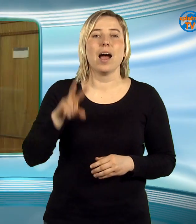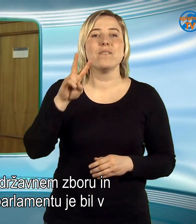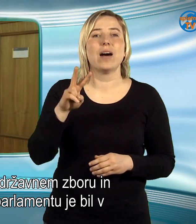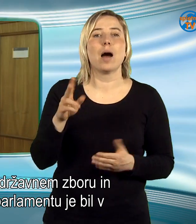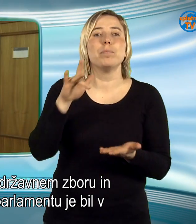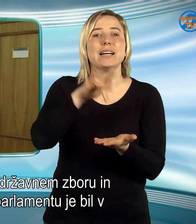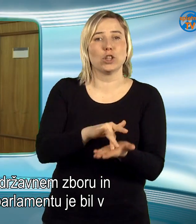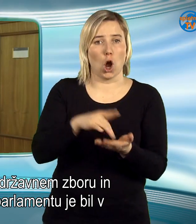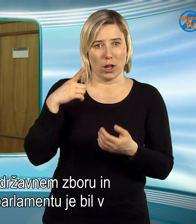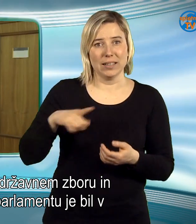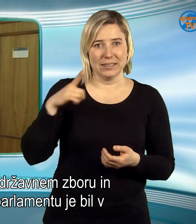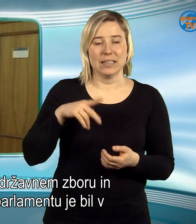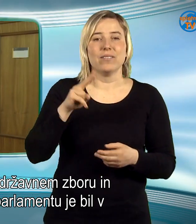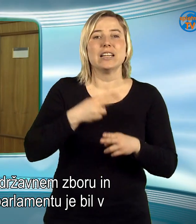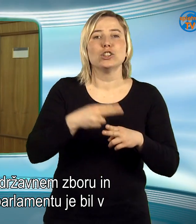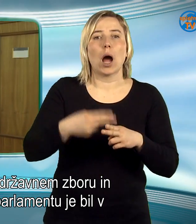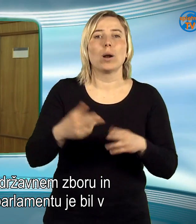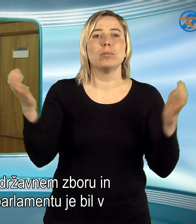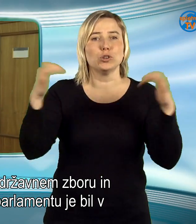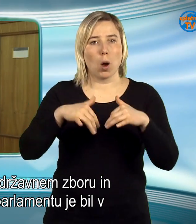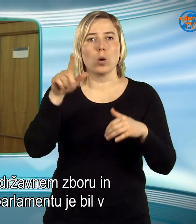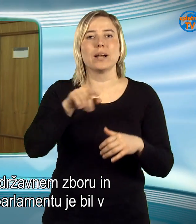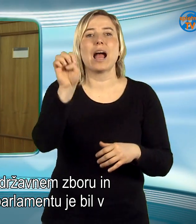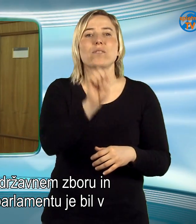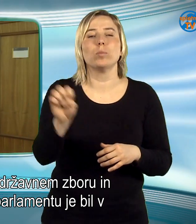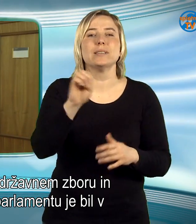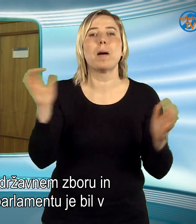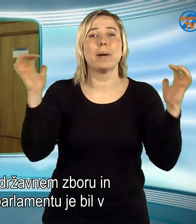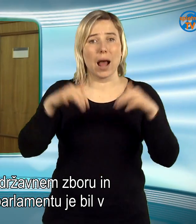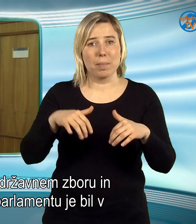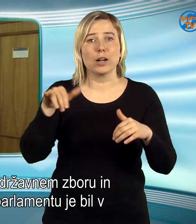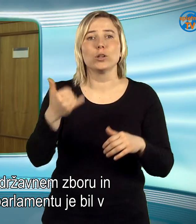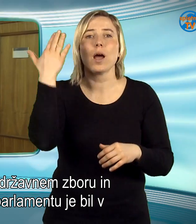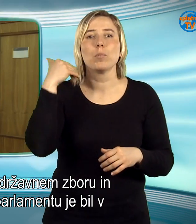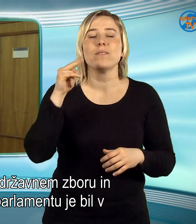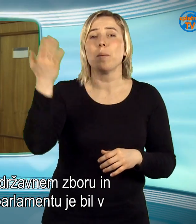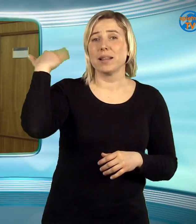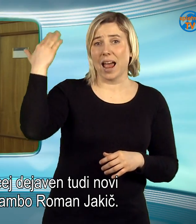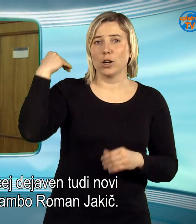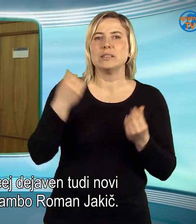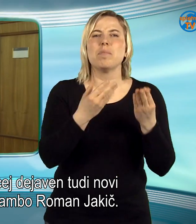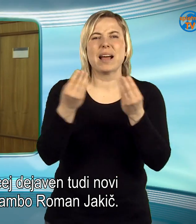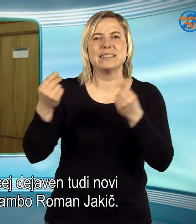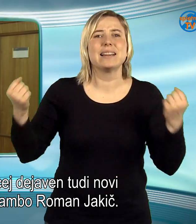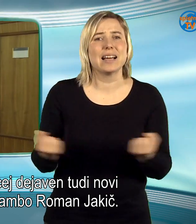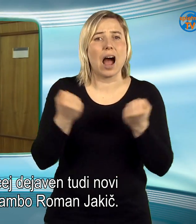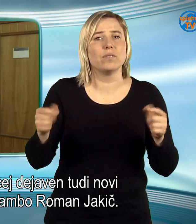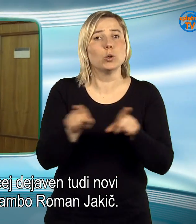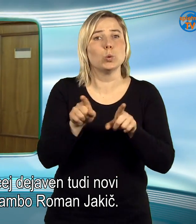V prestolnici, Državnem zboru in Evropskem parlamentu je bil v preteklosti precej dejaven tudi novi minister za